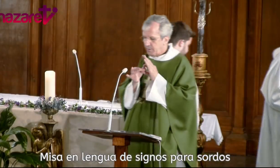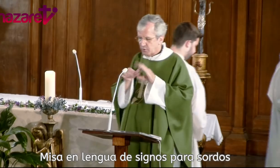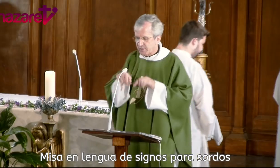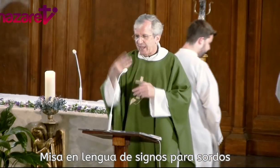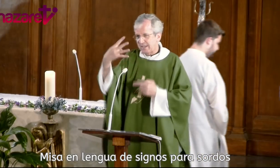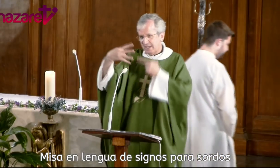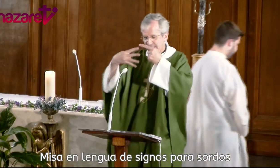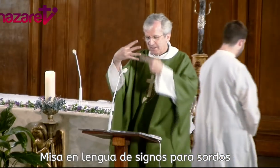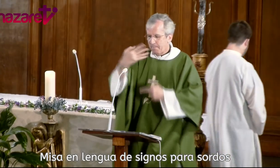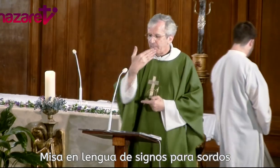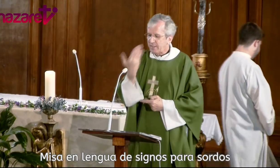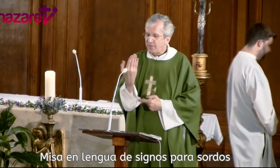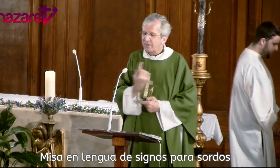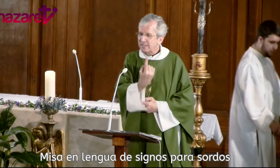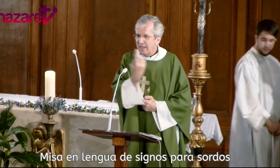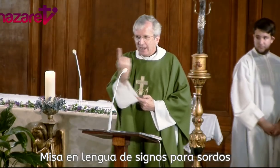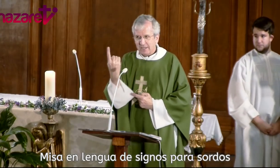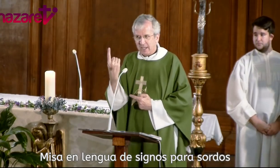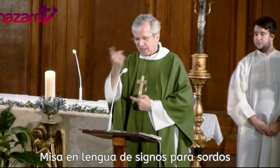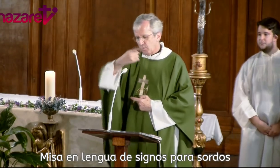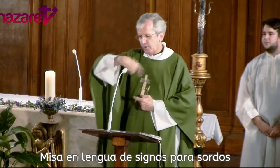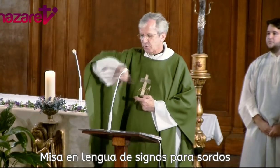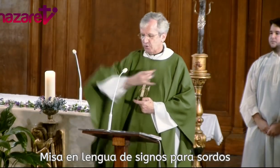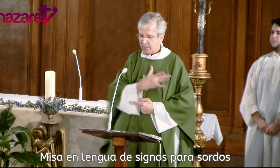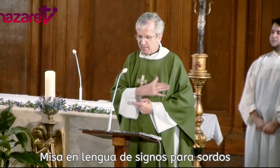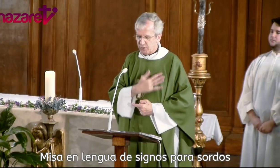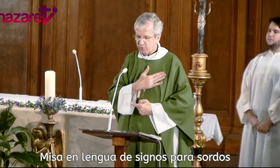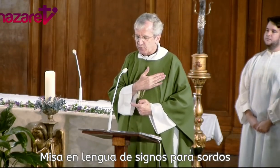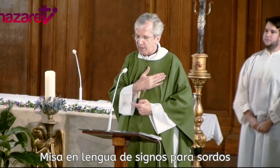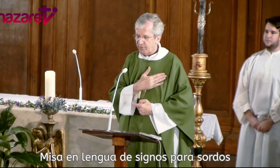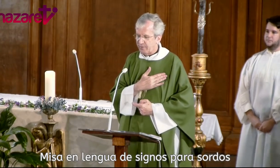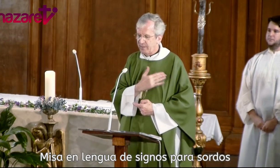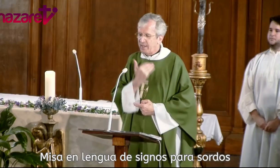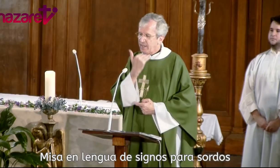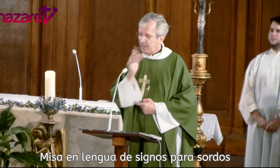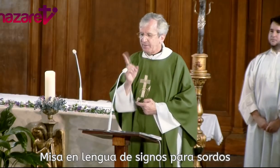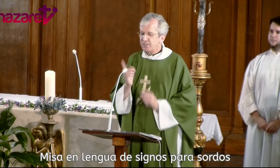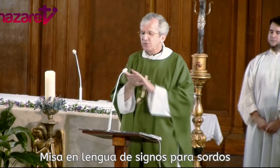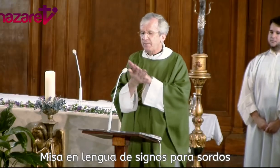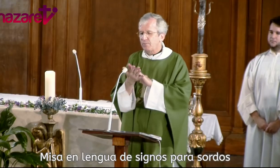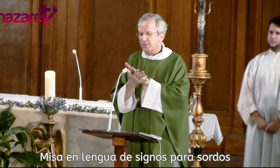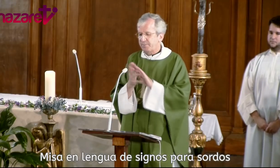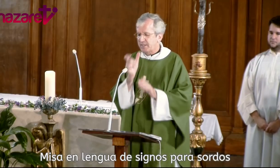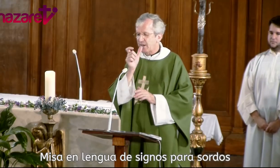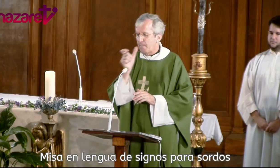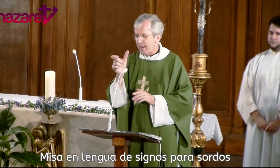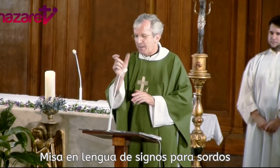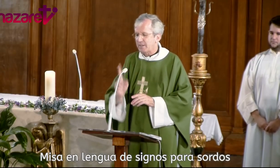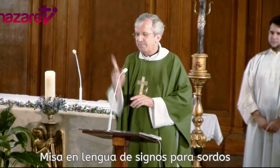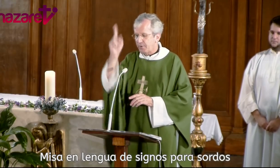Unimos a esas peticiones las que cada uno de nosotros llevamos en nuestro corazón, que a veces no sabemos expresar con palabras, pero que